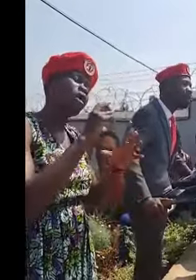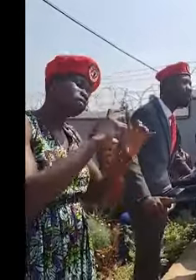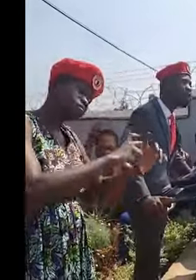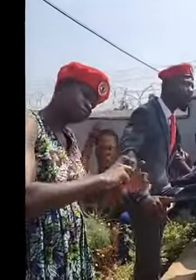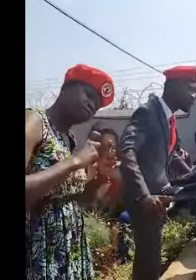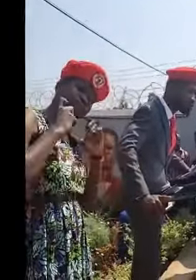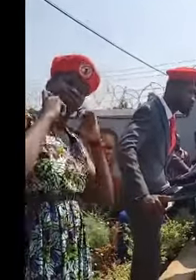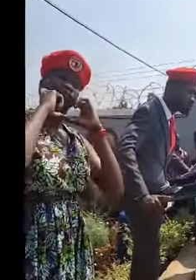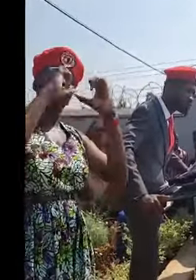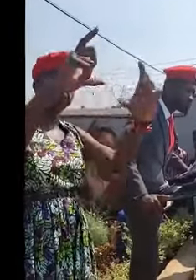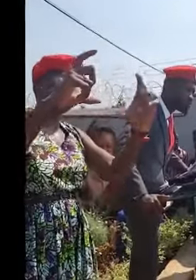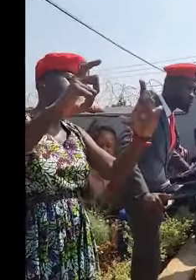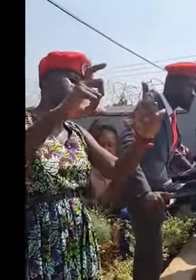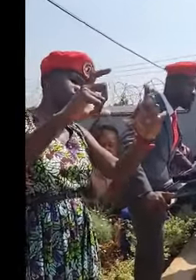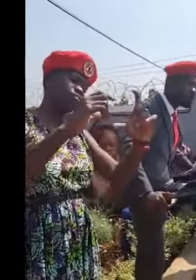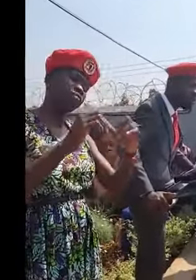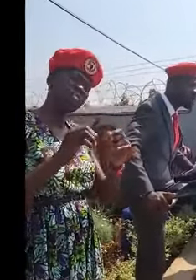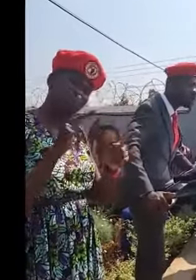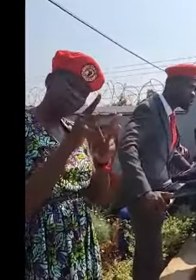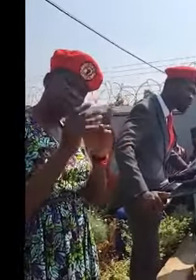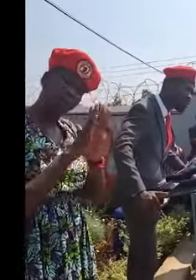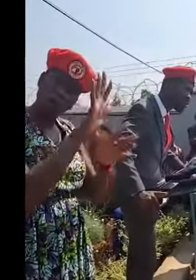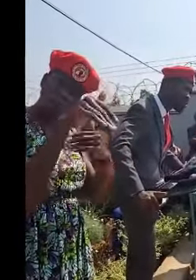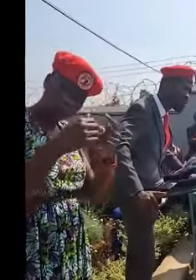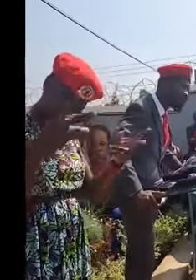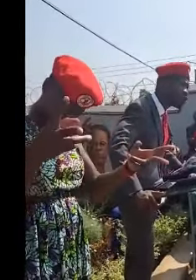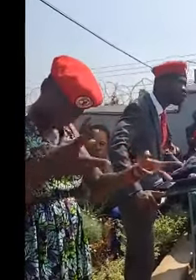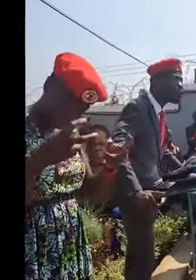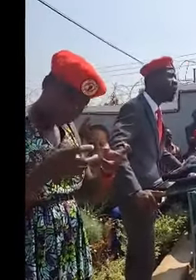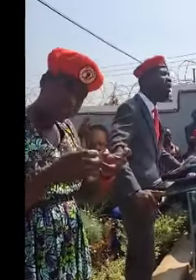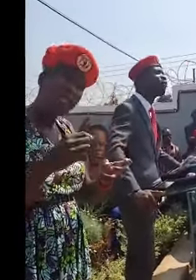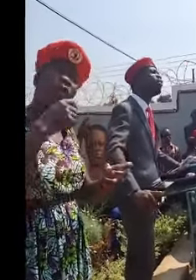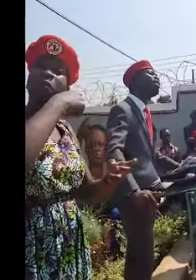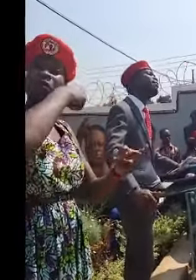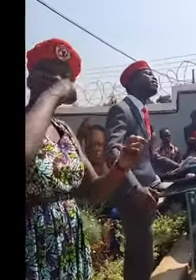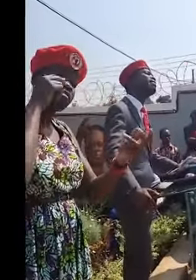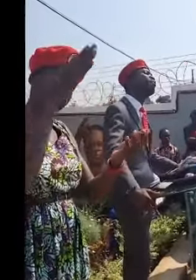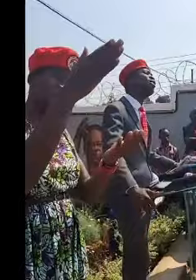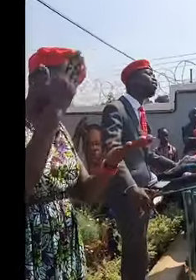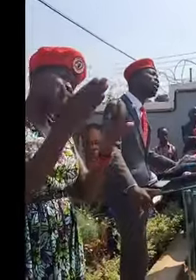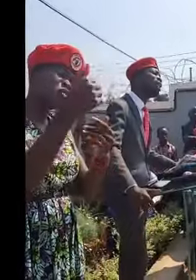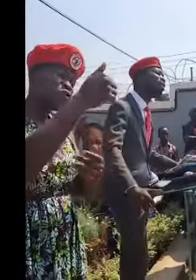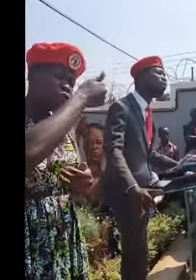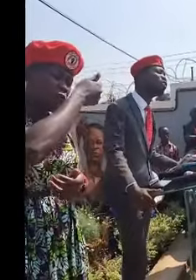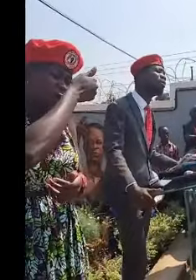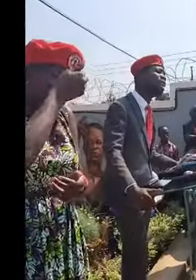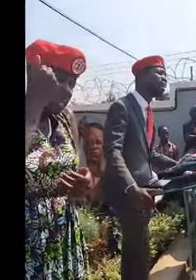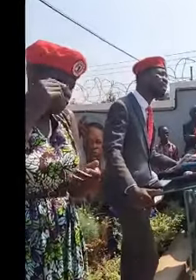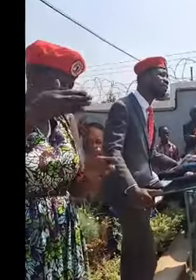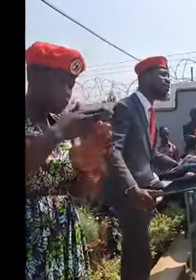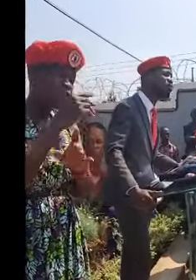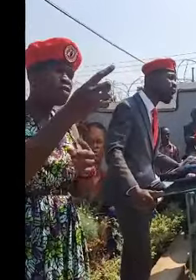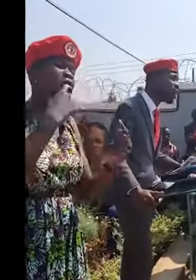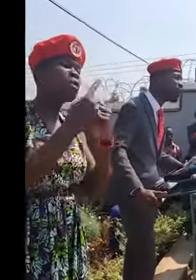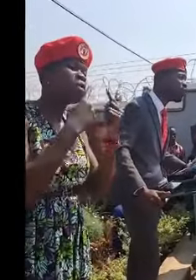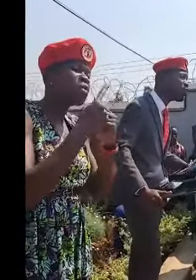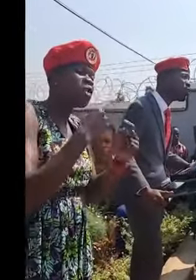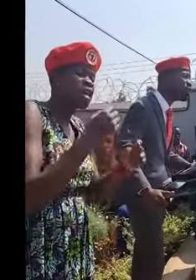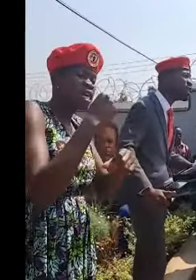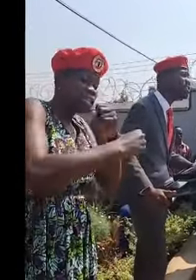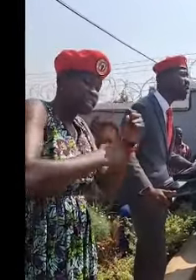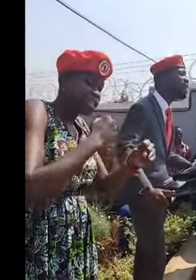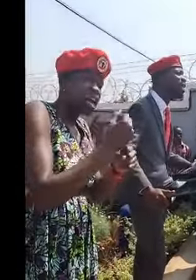okumwasanguliza mu lwatu mwami Museveni oyinza okuba nga gwe weerabidde bye wayogera ng'oli ku myaka gyaffe mu mwaka